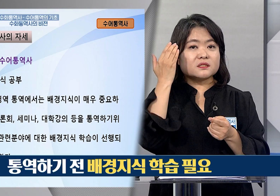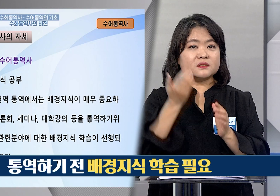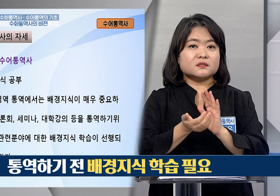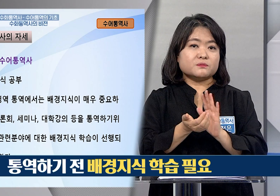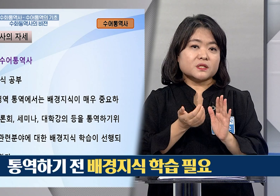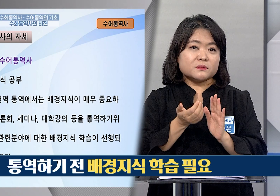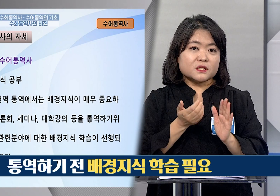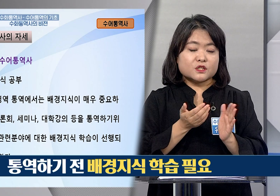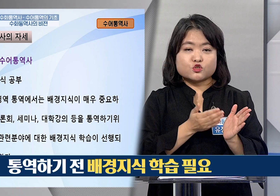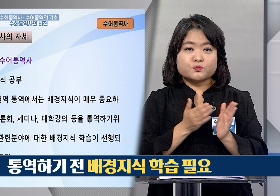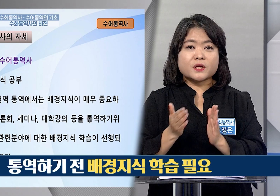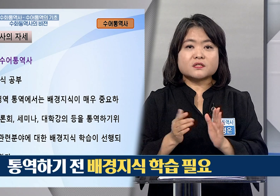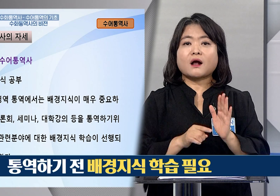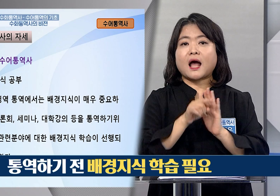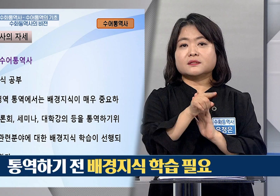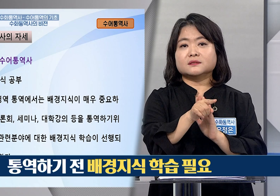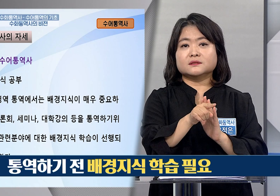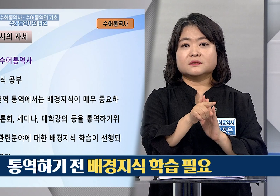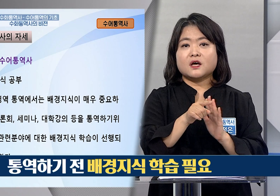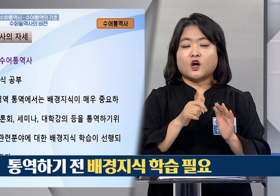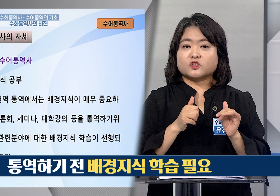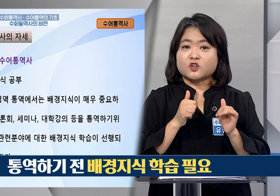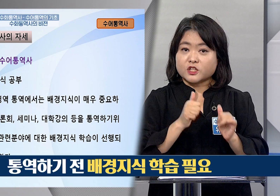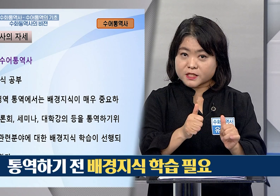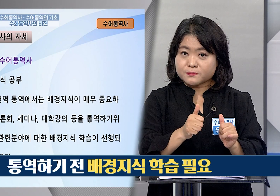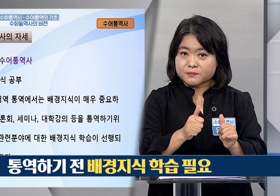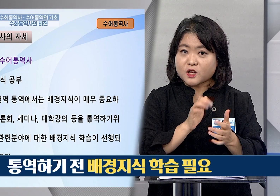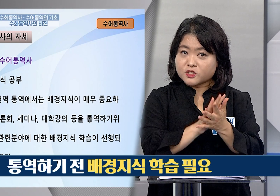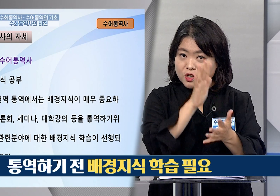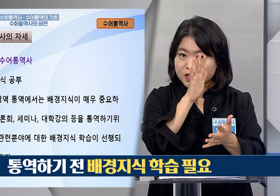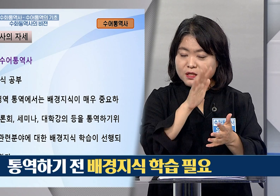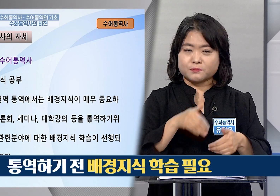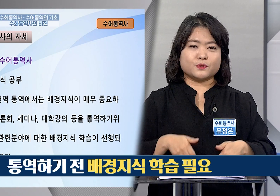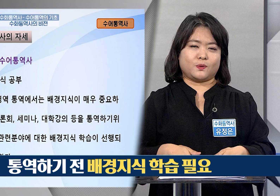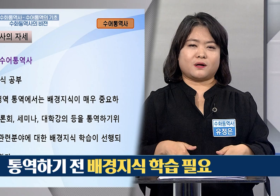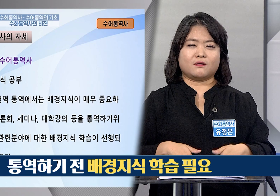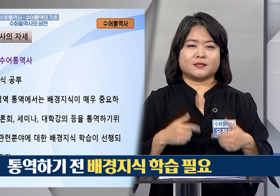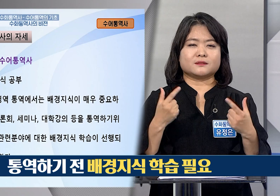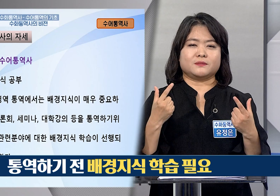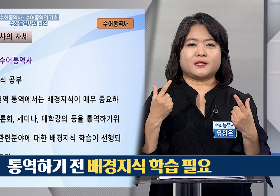지식을 미리미리 준비해서 가는 어떤 열정이 필요한 것 같습니다.